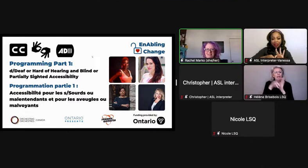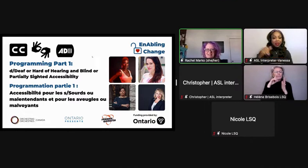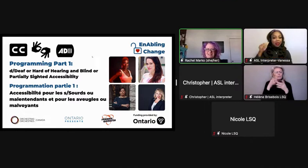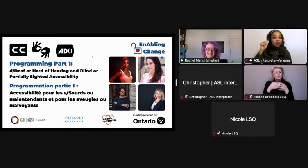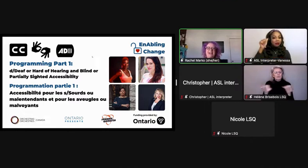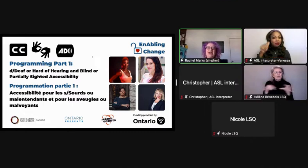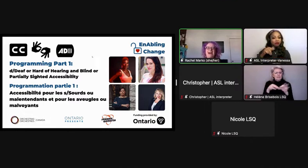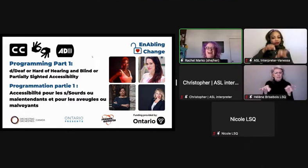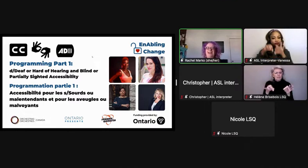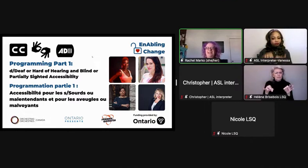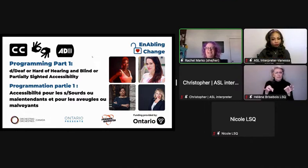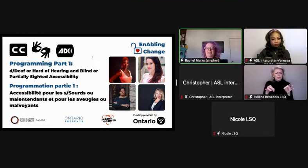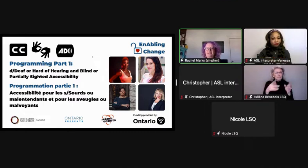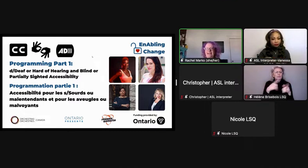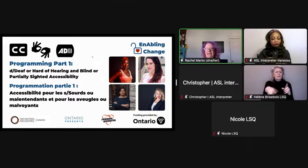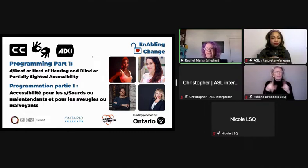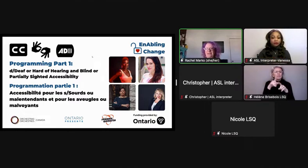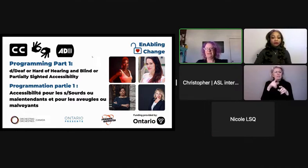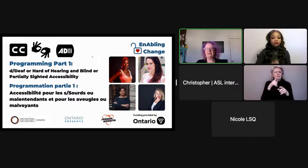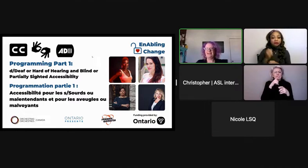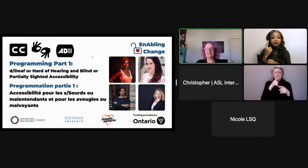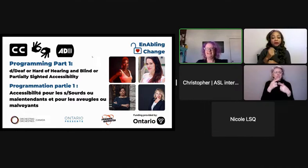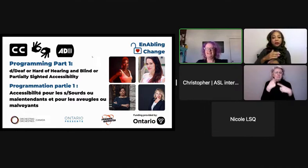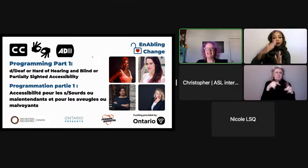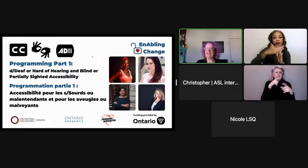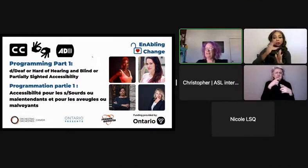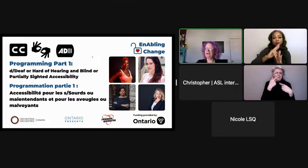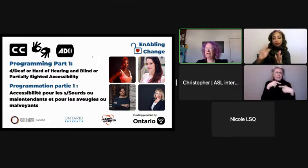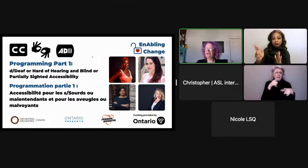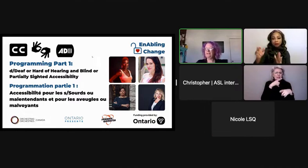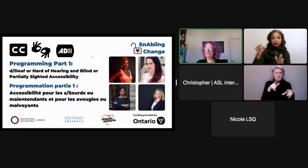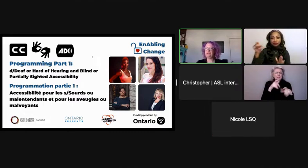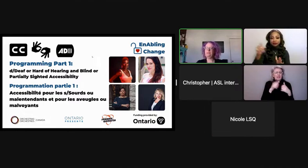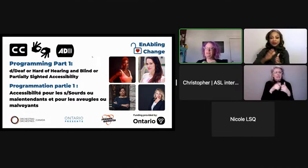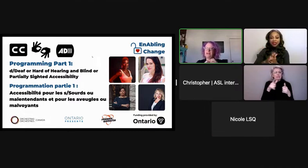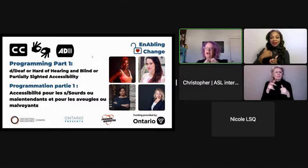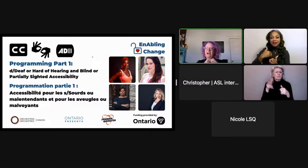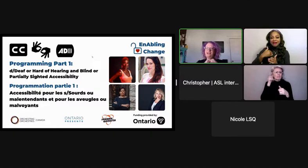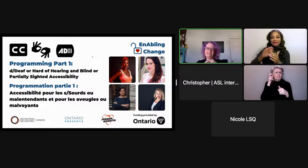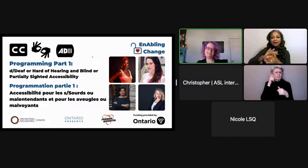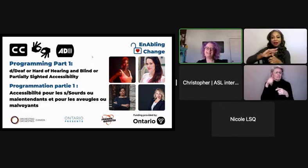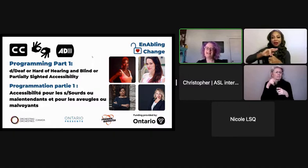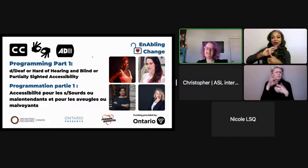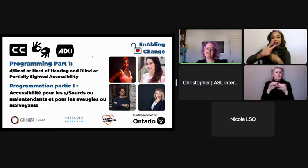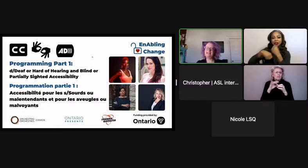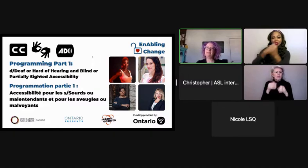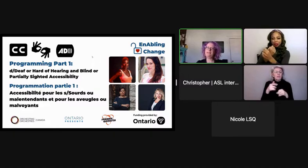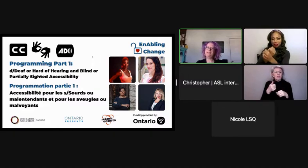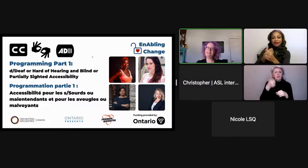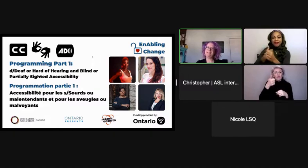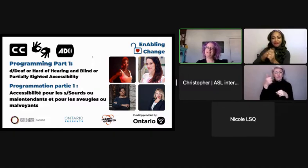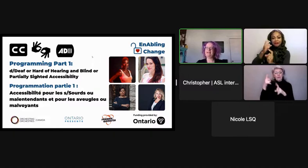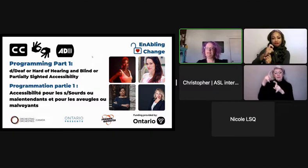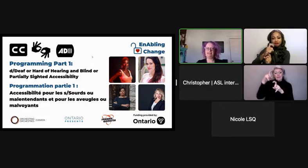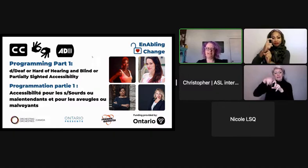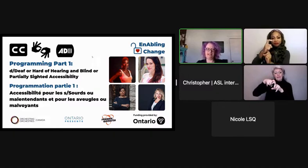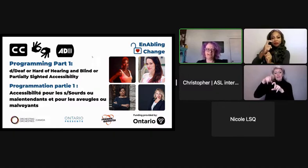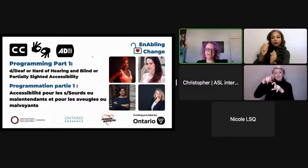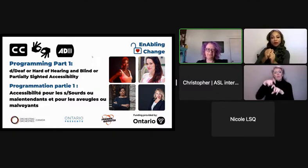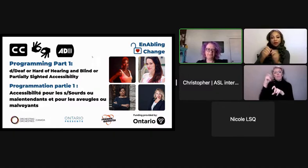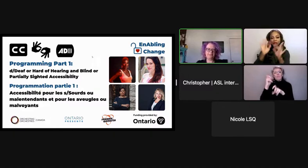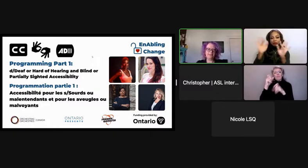codés, le langage des signes et l'audio description. En haut, à droite, il y a un cadenas qui est ouvert avec un